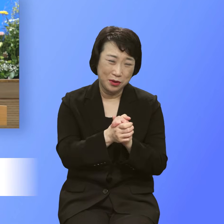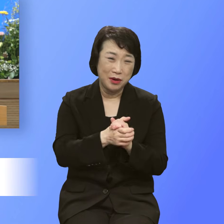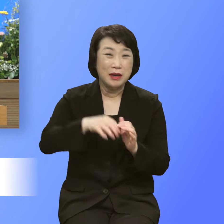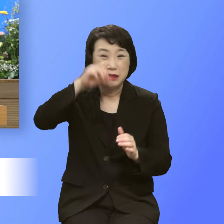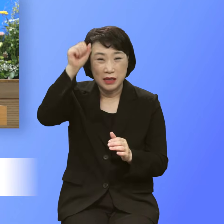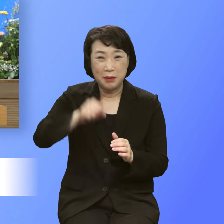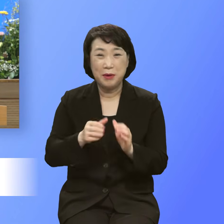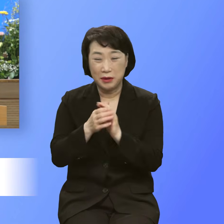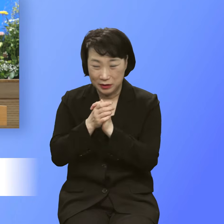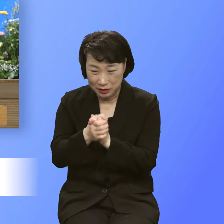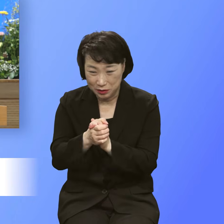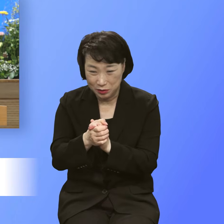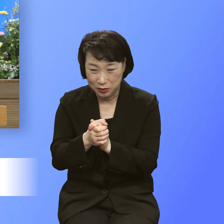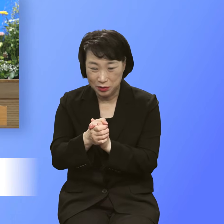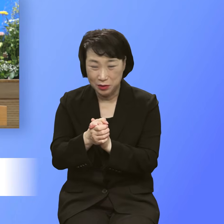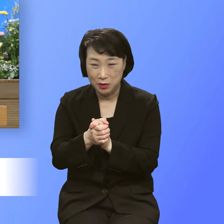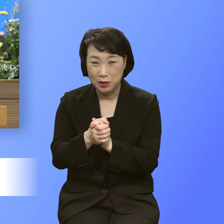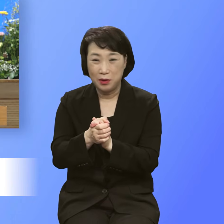새벽에도 기도하시고